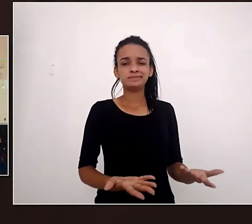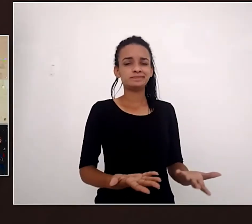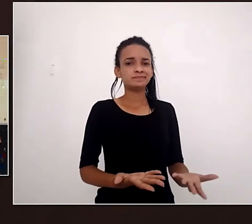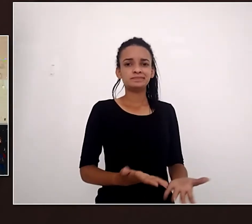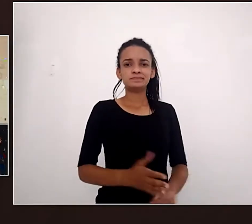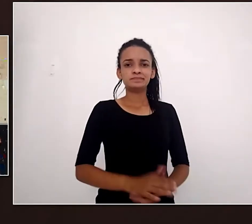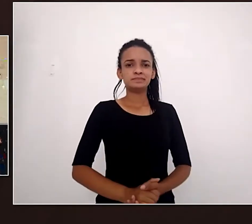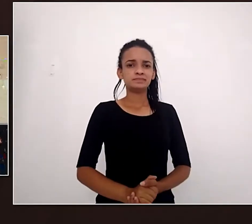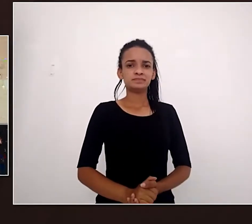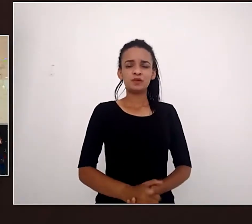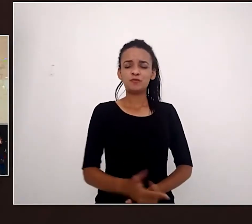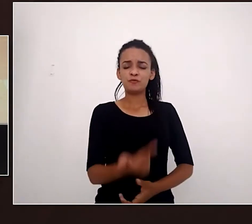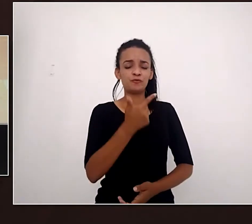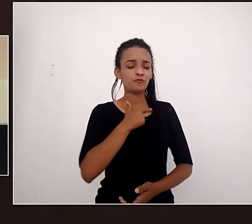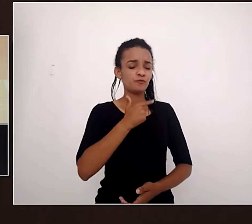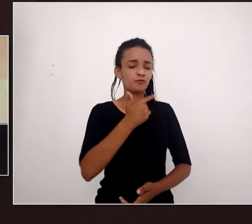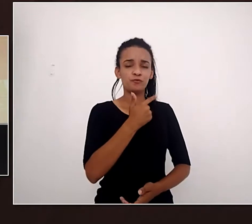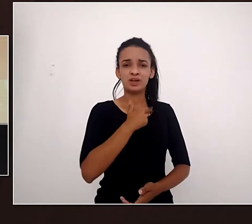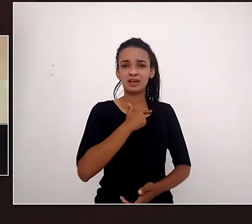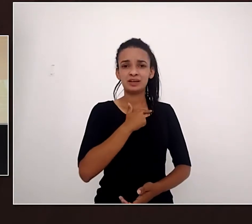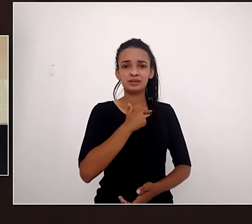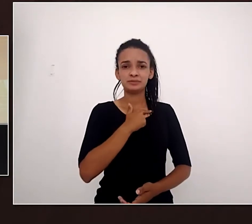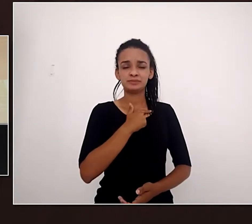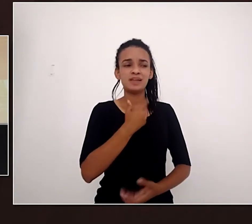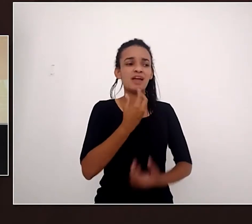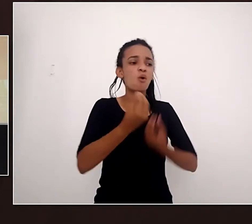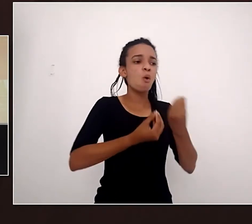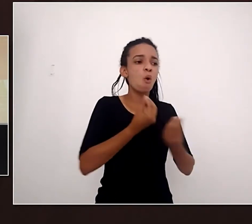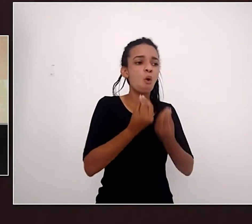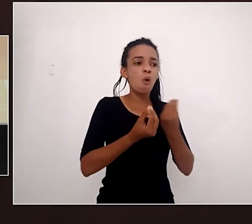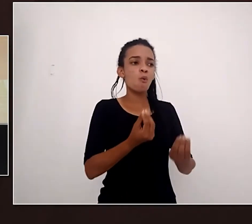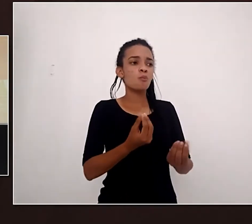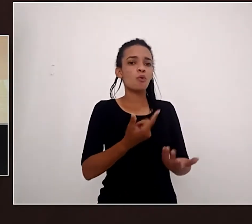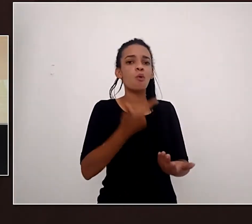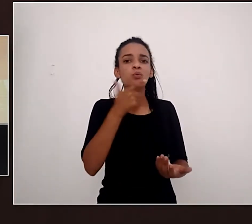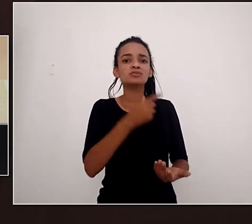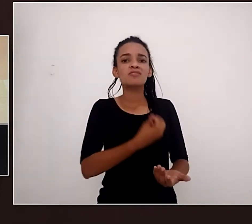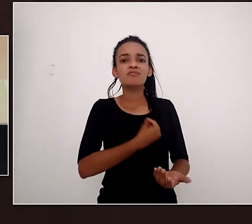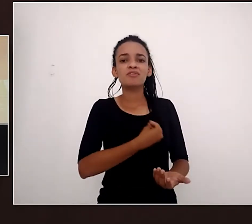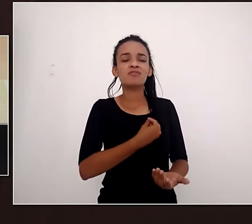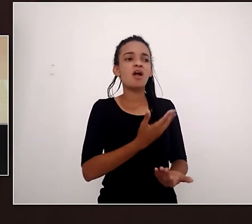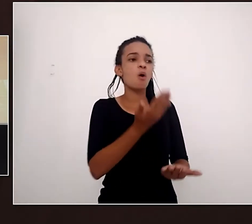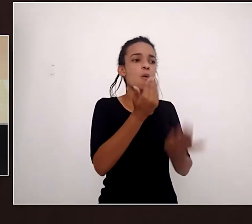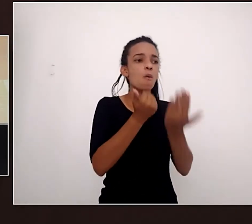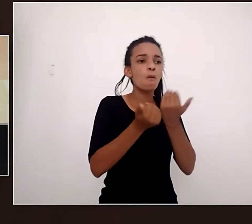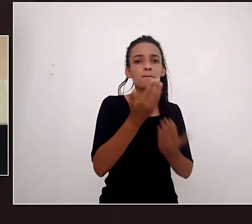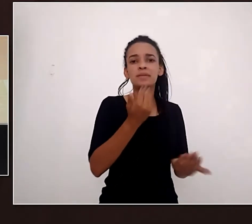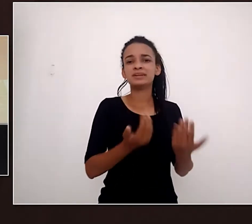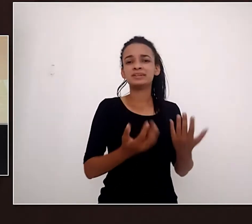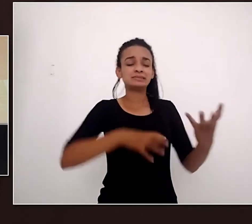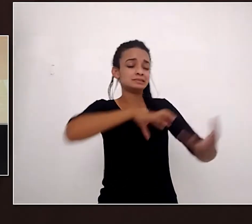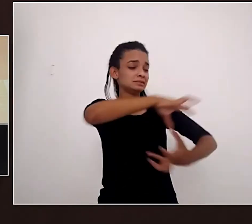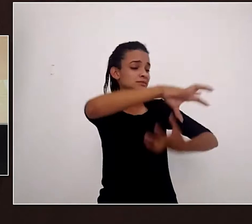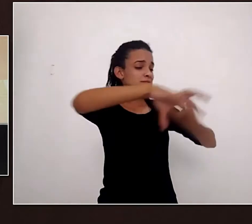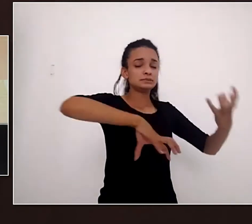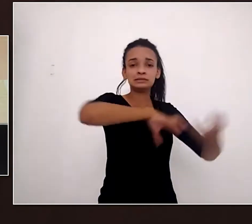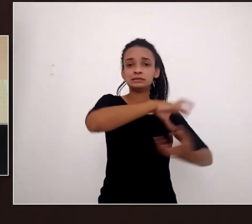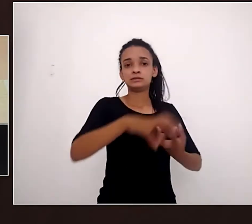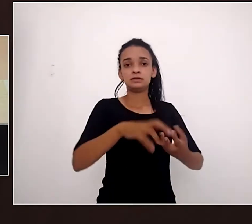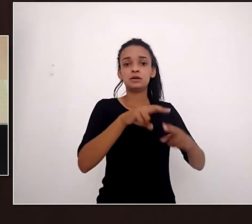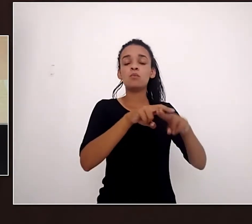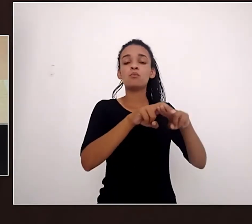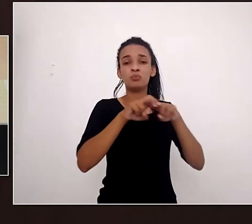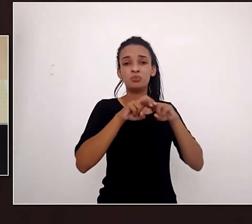só também a sobrevivência, comida, tudo virou um caos. E por essa